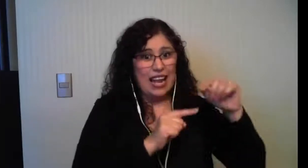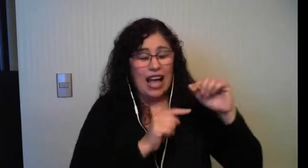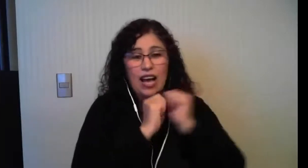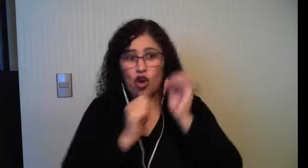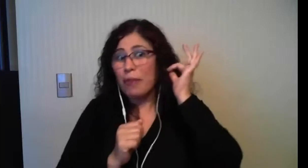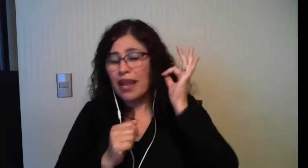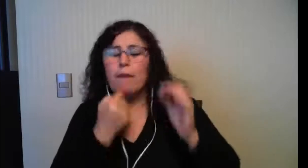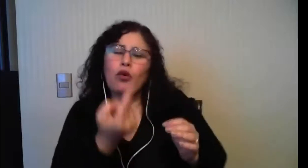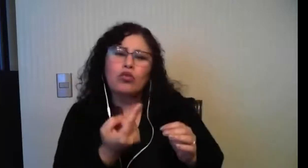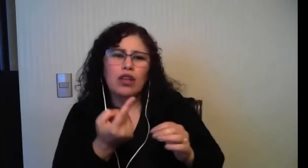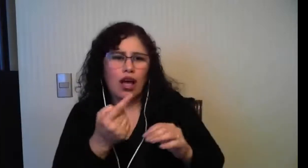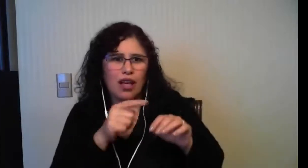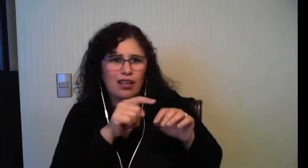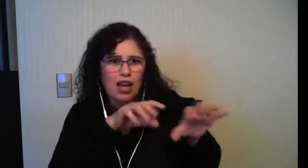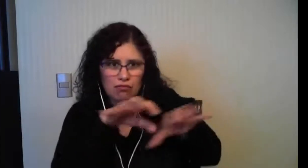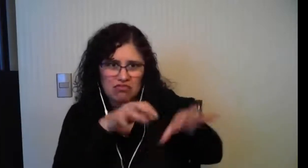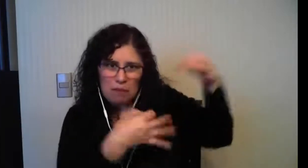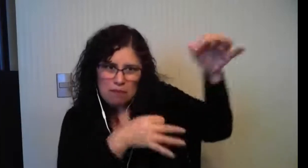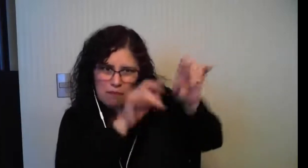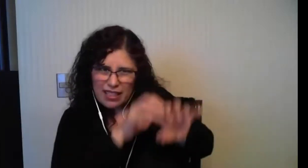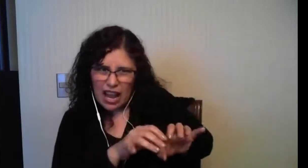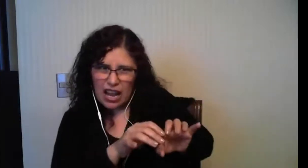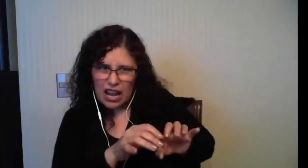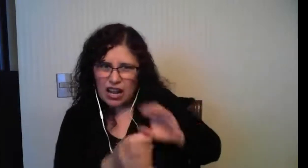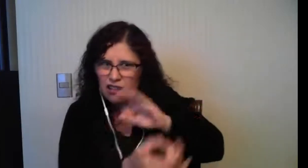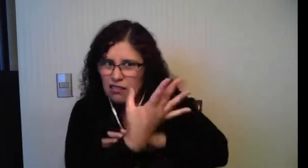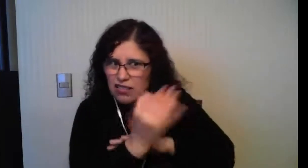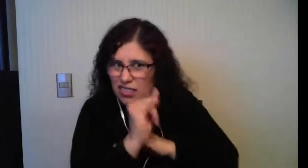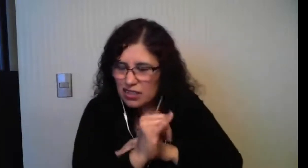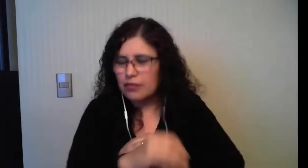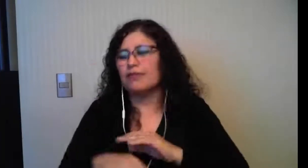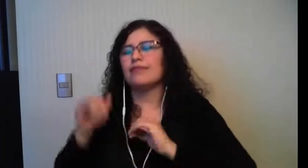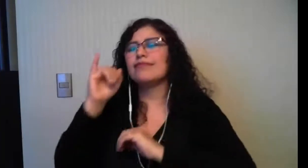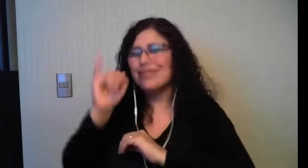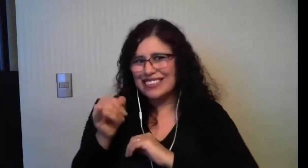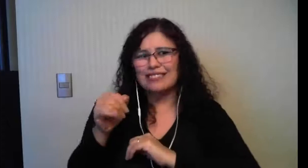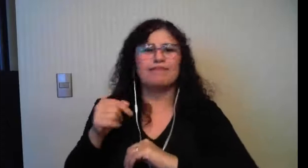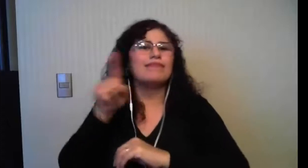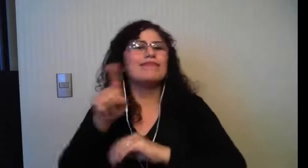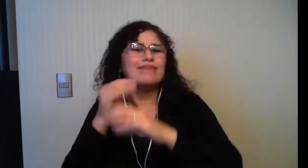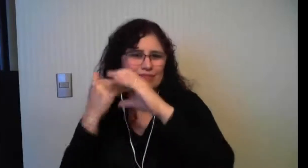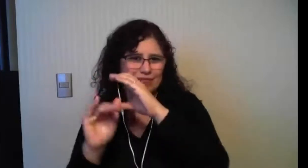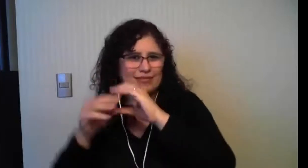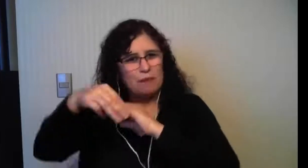hacer, pero sí, sí tengo material. Lo voy a enviar en la noche y lo voy a subir a Cibedu que me dé, ¿ya?